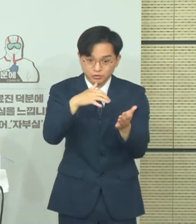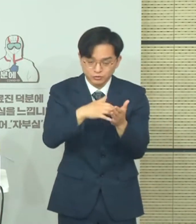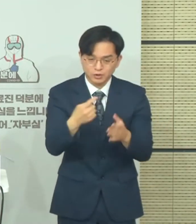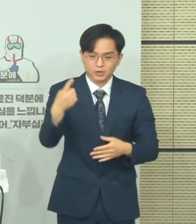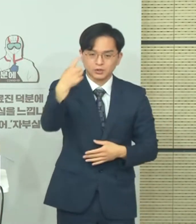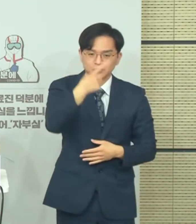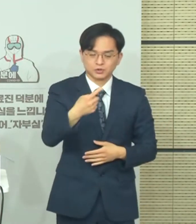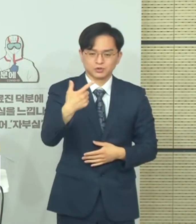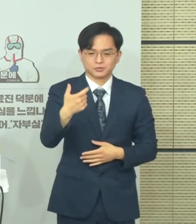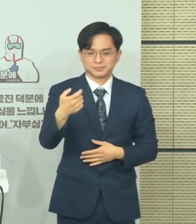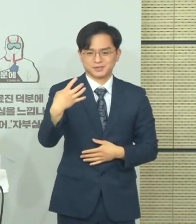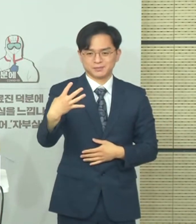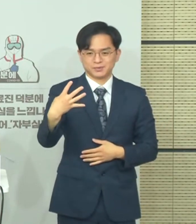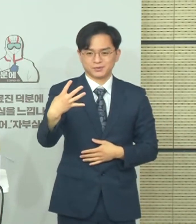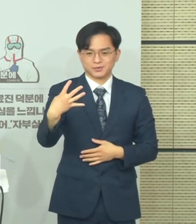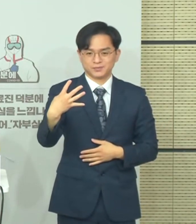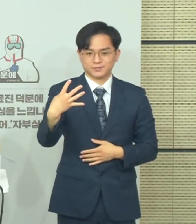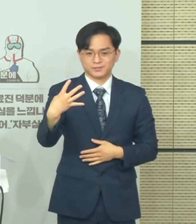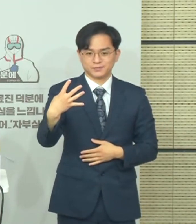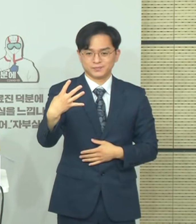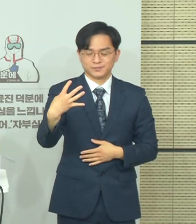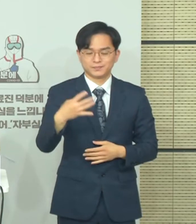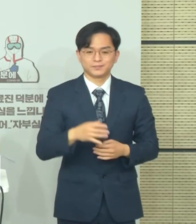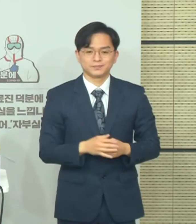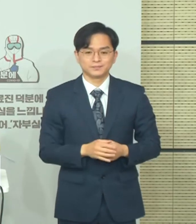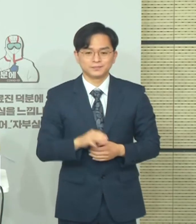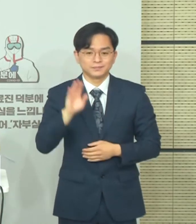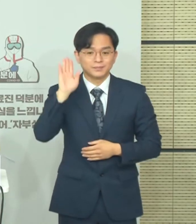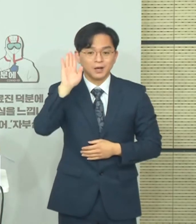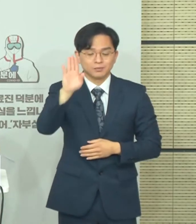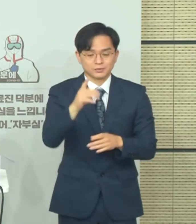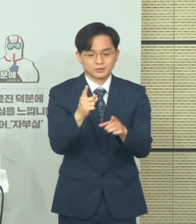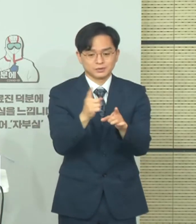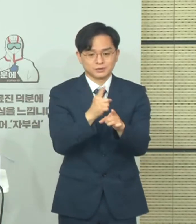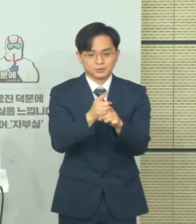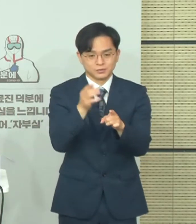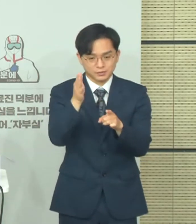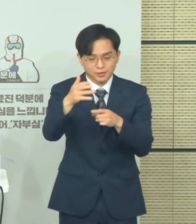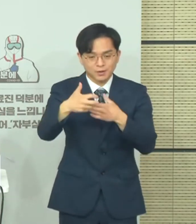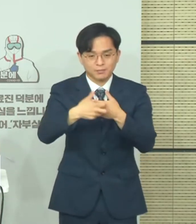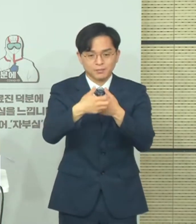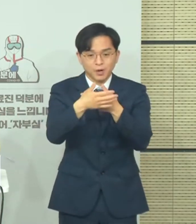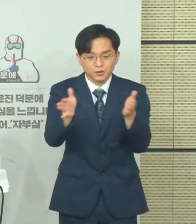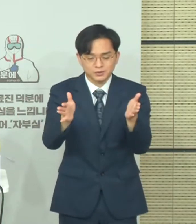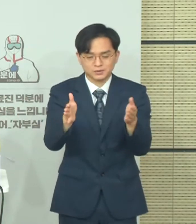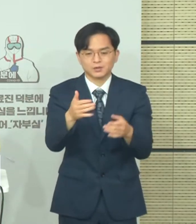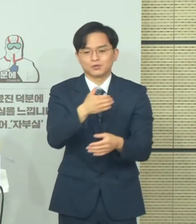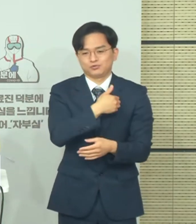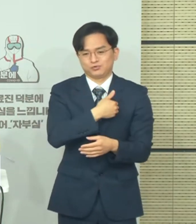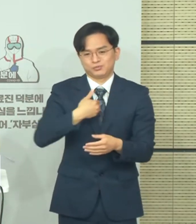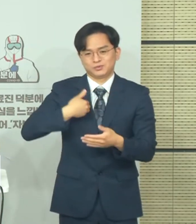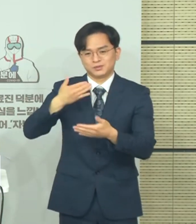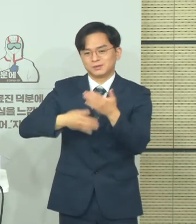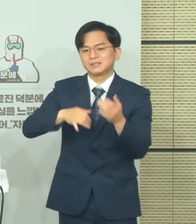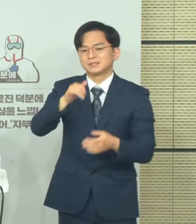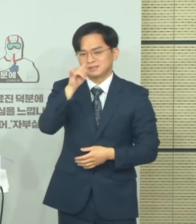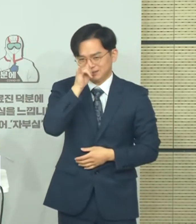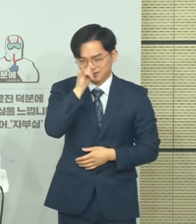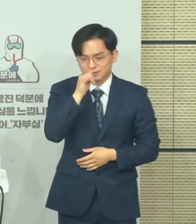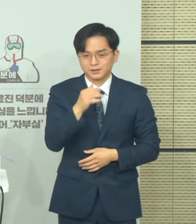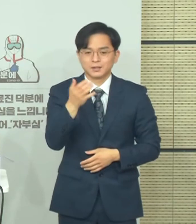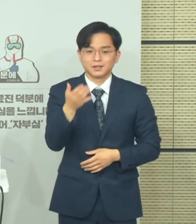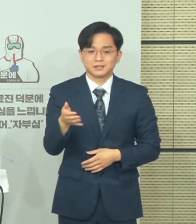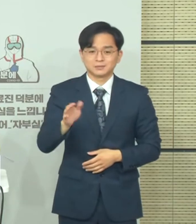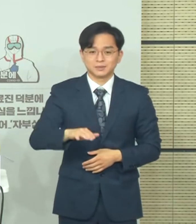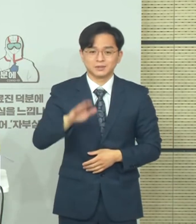공동 활용을 통한 병상 학부와 치료 역량은 현재 충분한 상황입니다 그러나 최근 증가하는